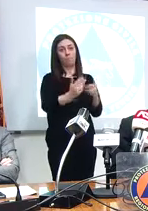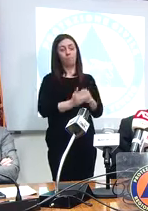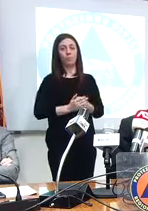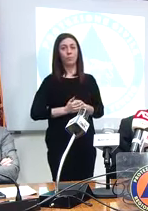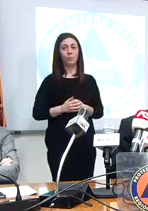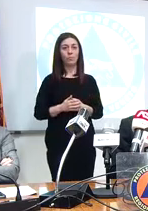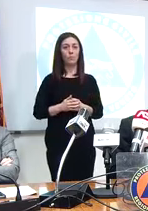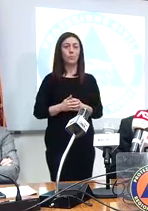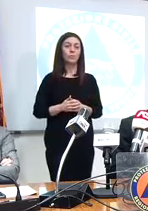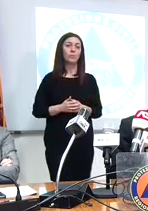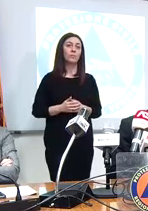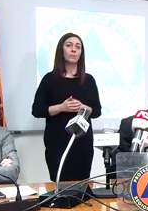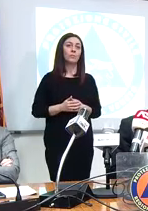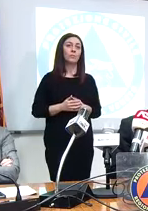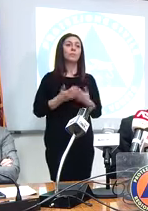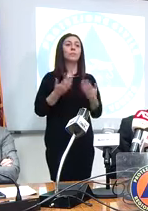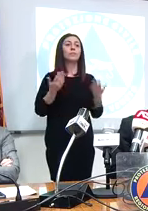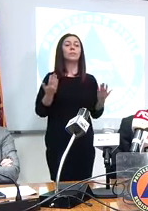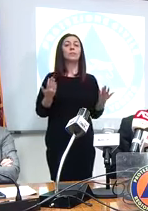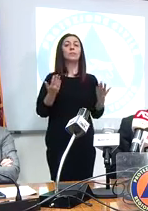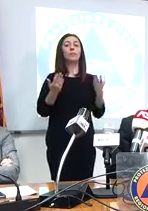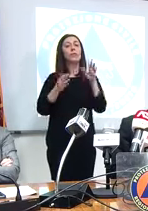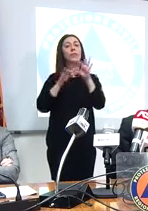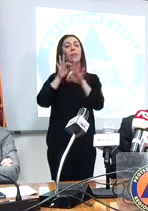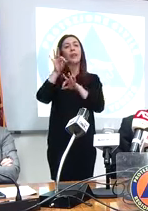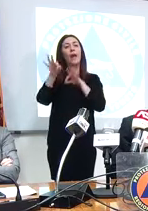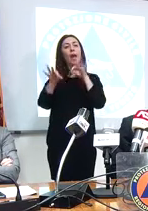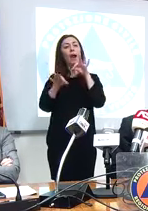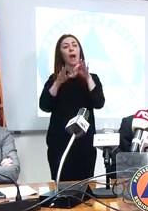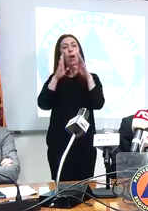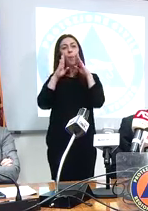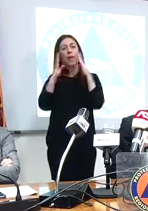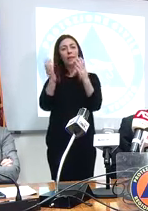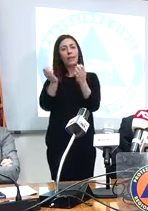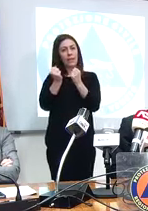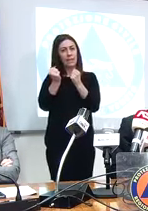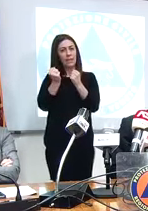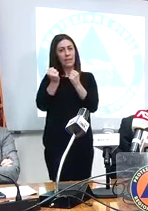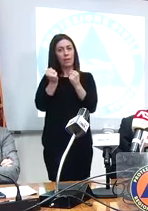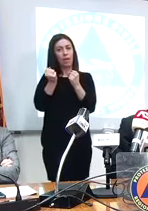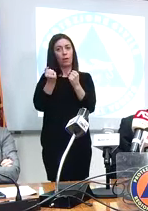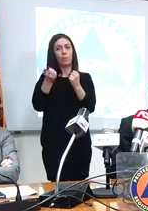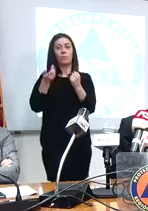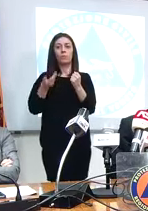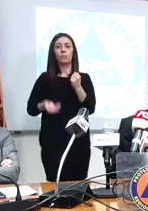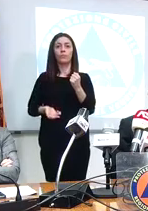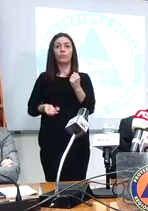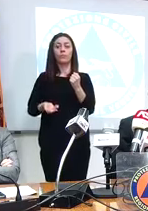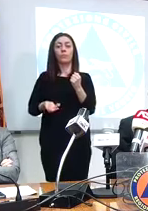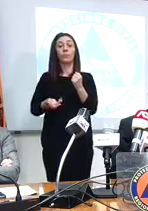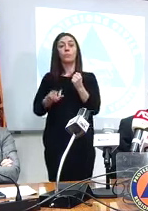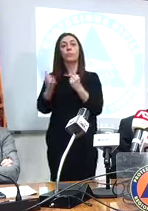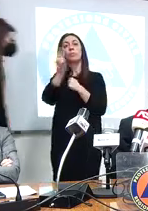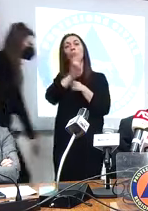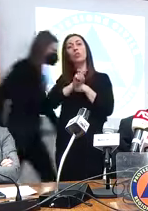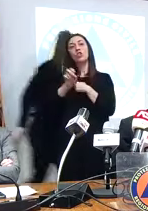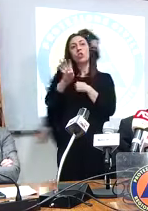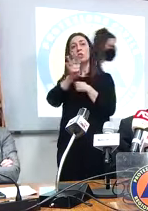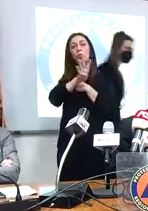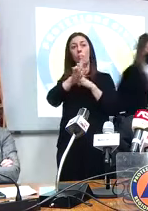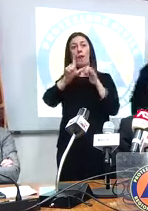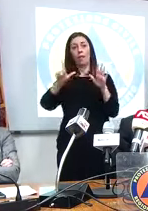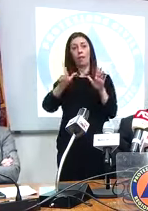Siamo in rianimazione, tempo reale, la rilevazione, a 247